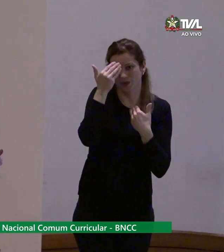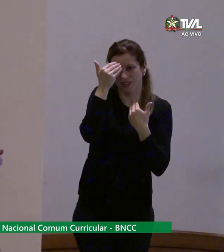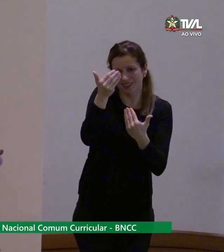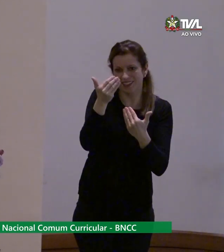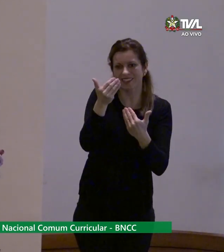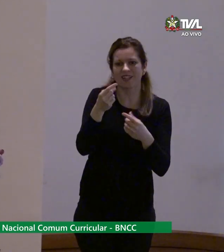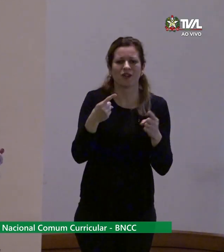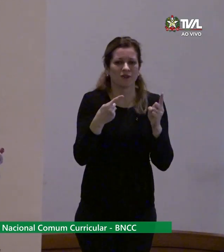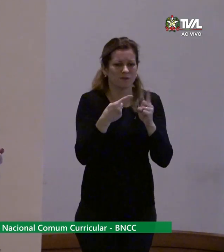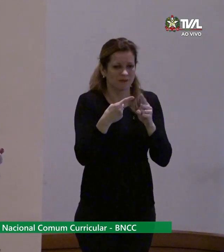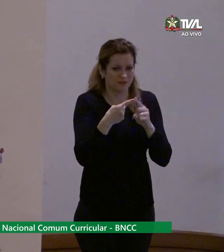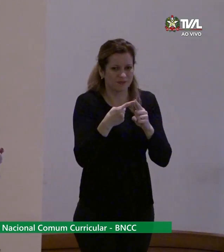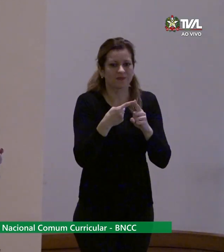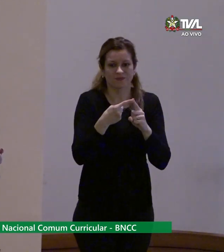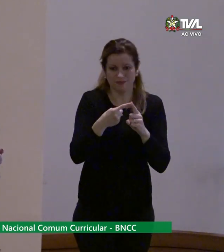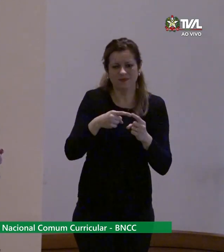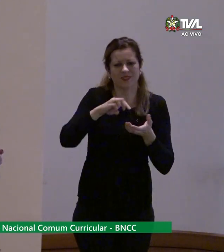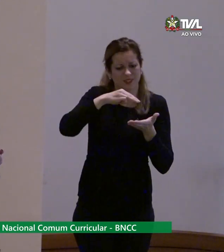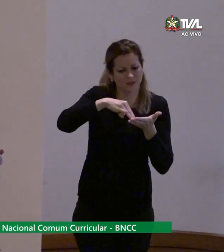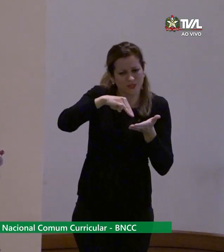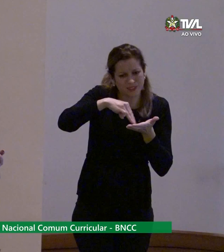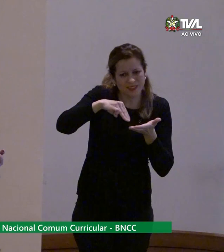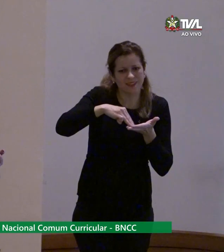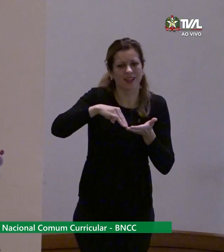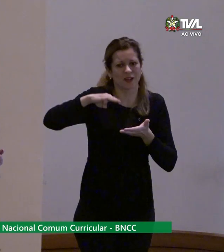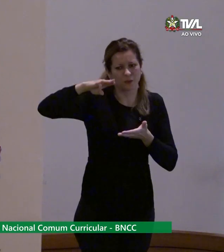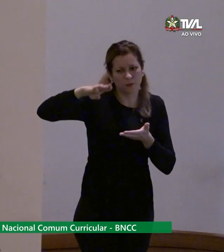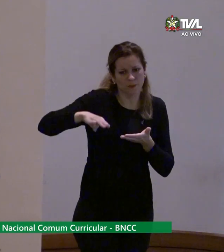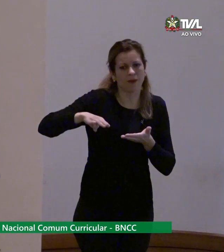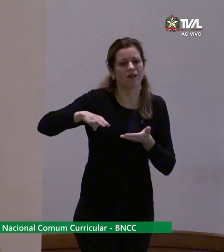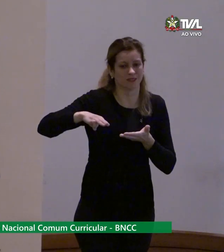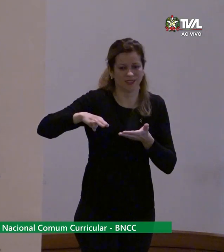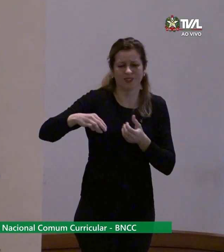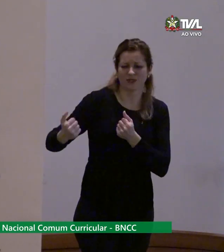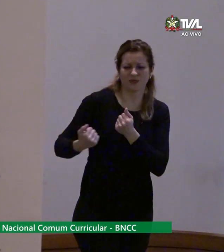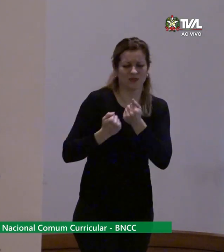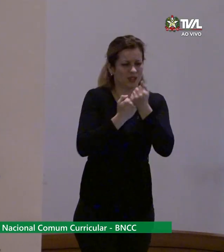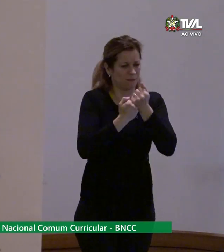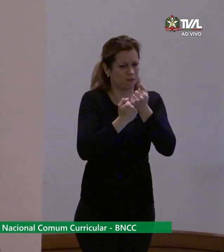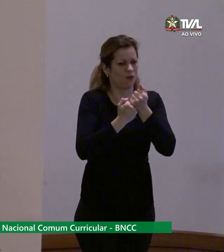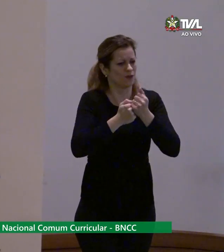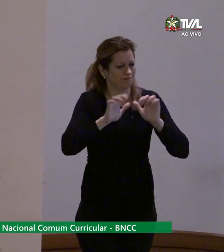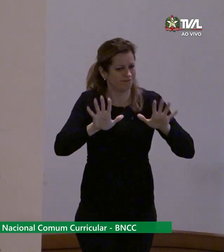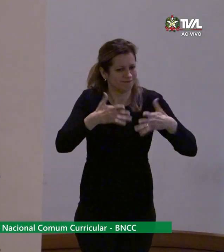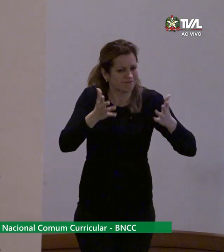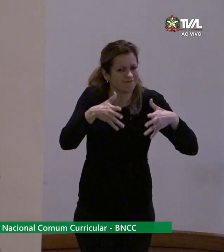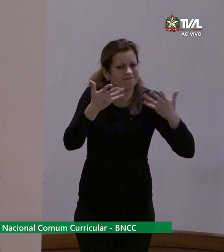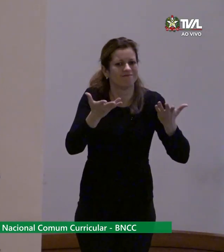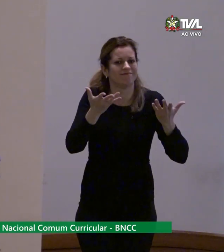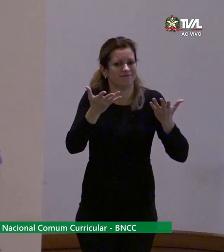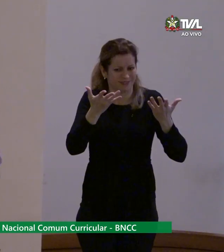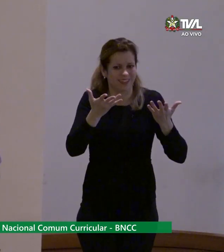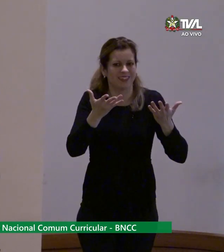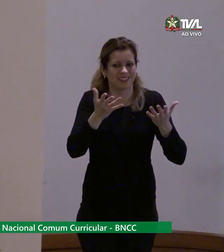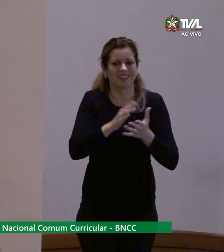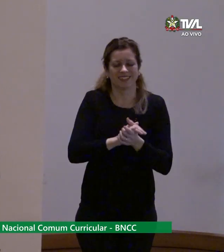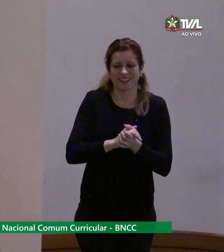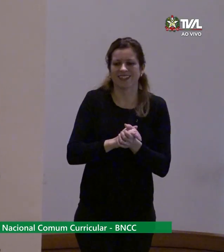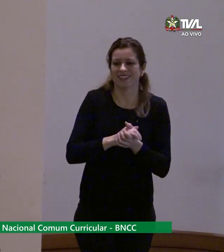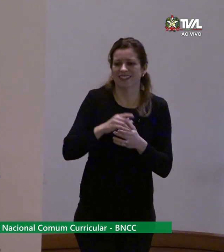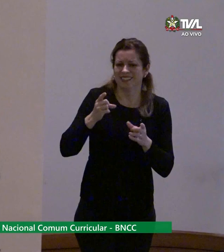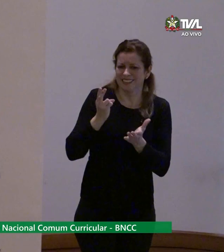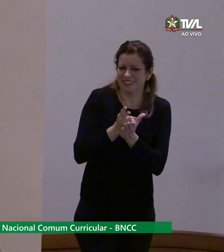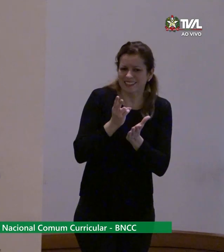né em primeiro lugar a nossa secretário Maurício por nos apoiar o falecemos investigar se o nosso maior